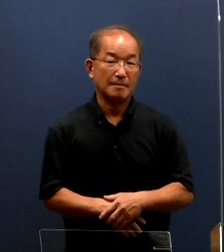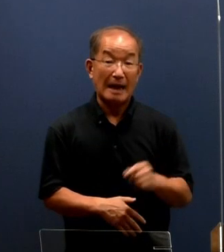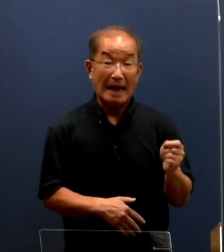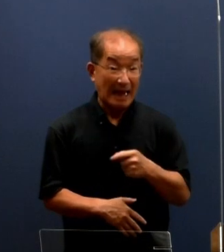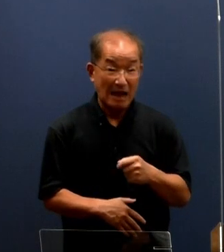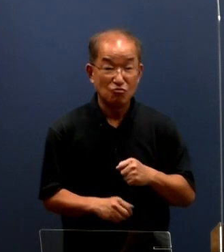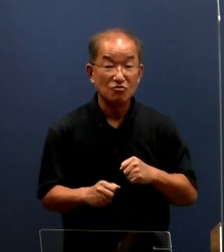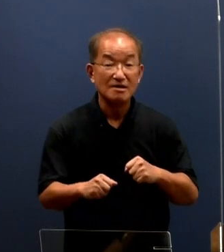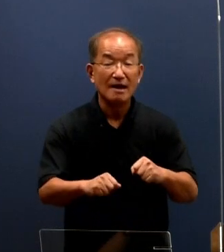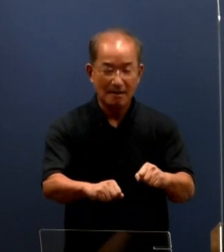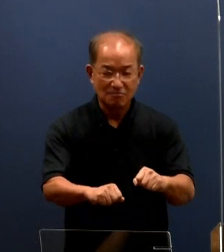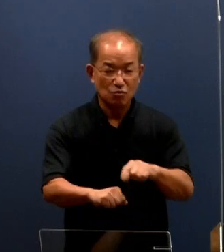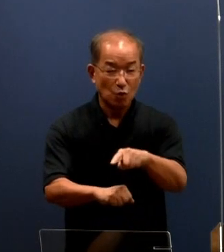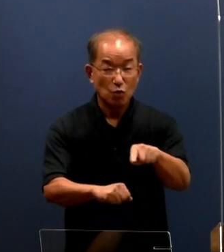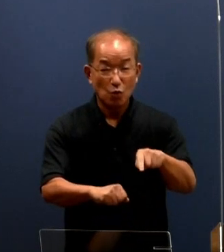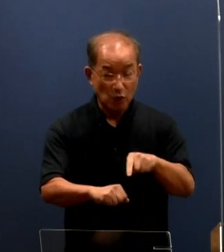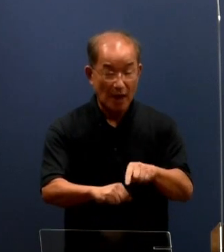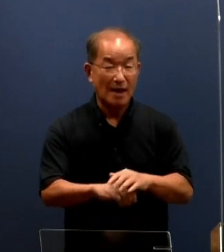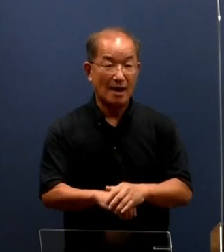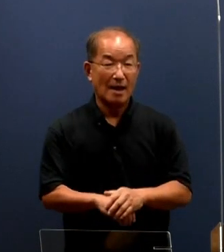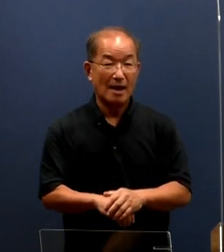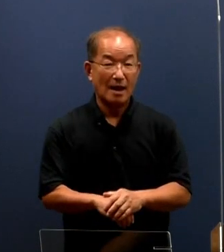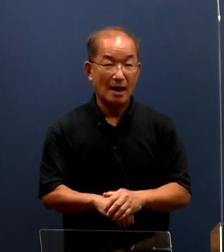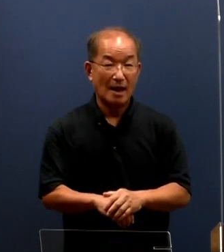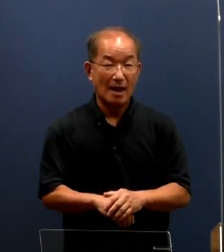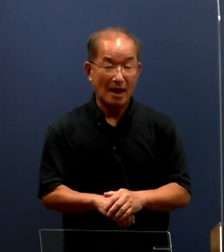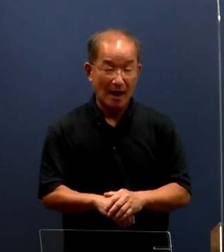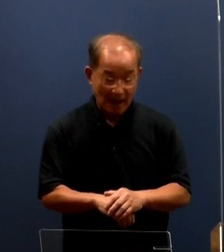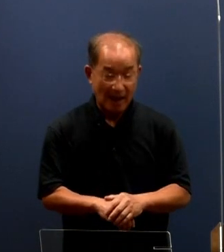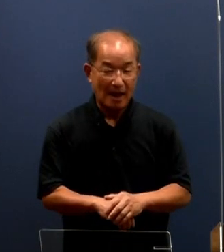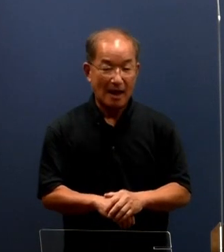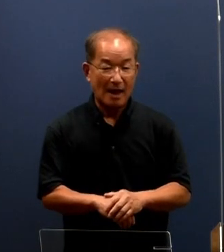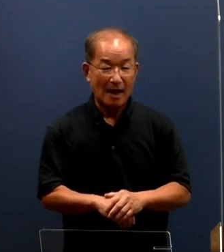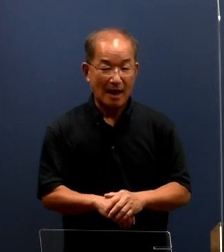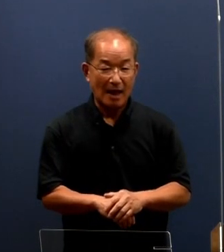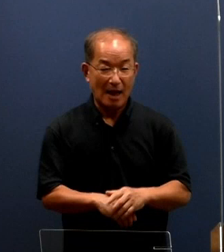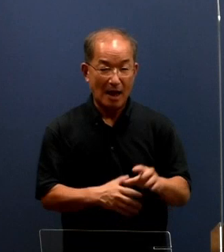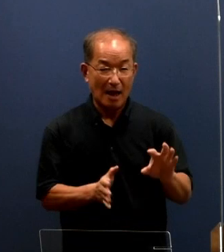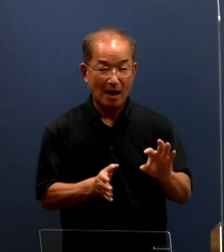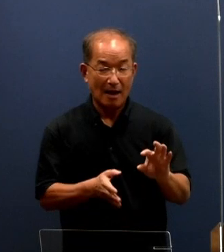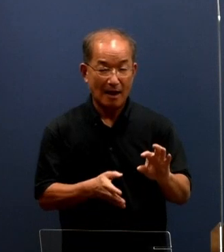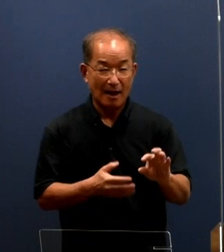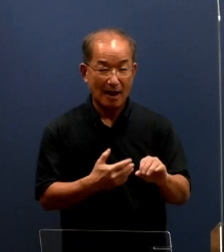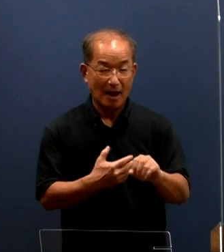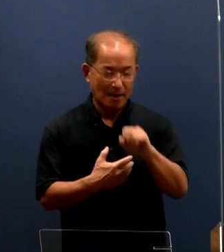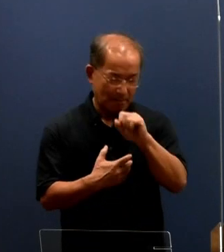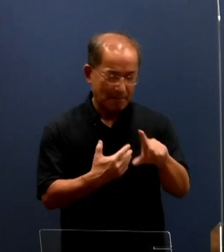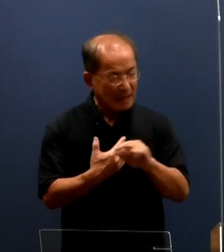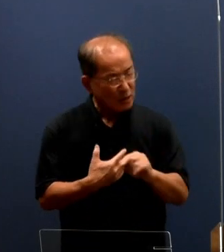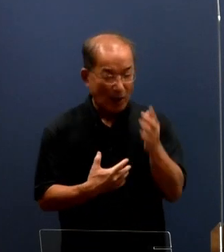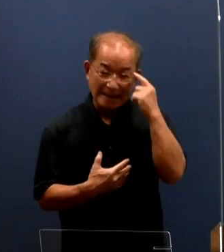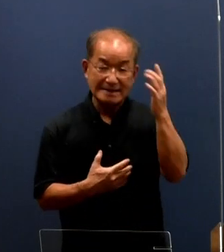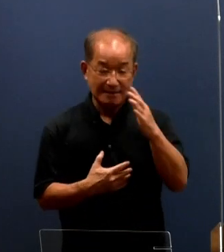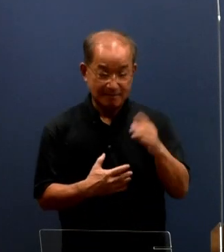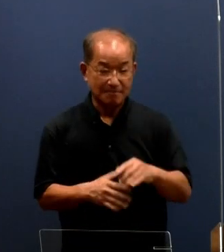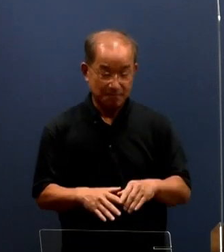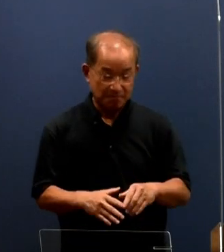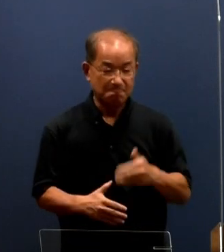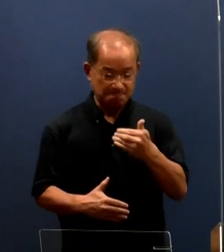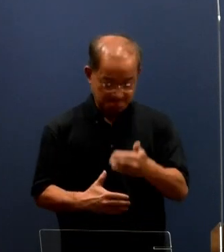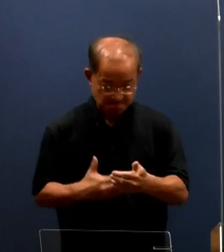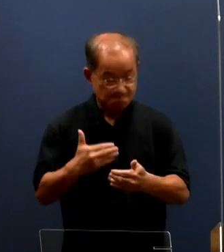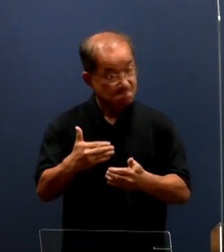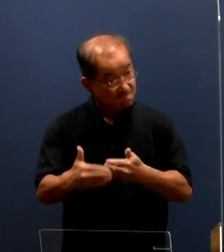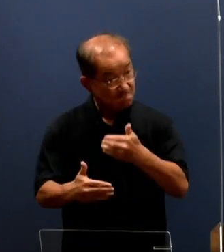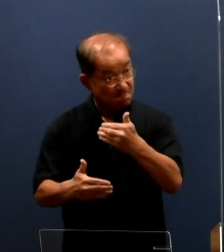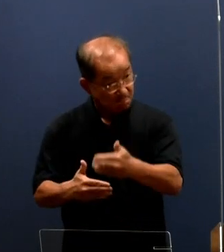早くやることについても全く私はメリットを感じなくて、着実に成果を出すことの方が大事だと思っているので、まあ、そういった意味では先行事例の、まあ、苦労した